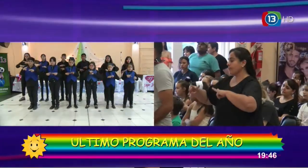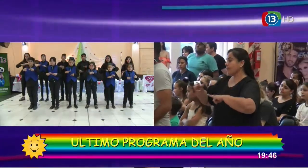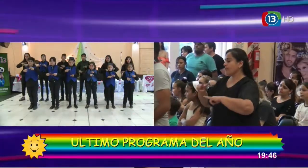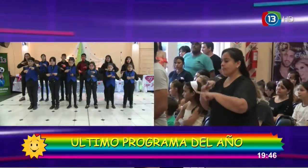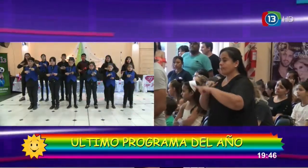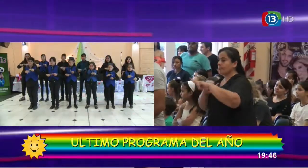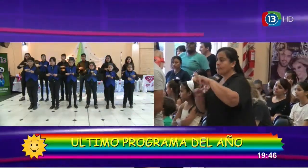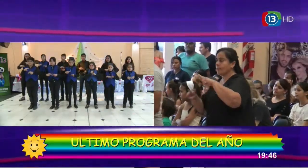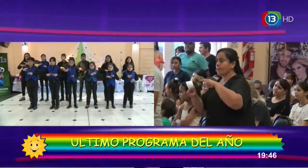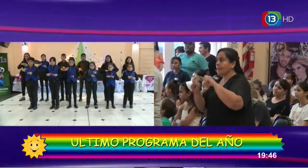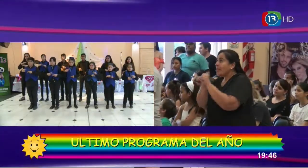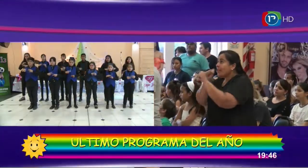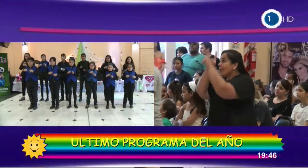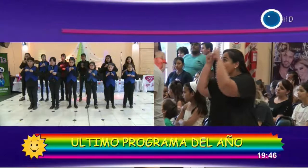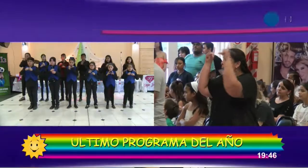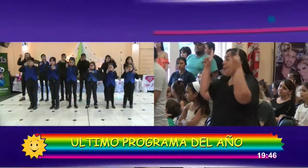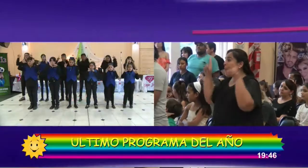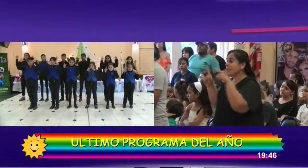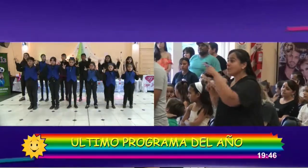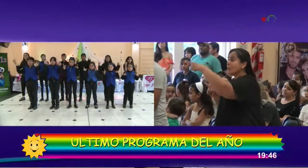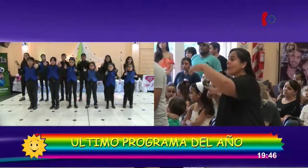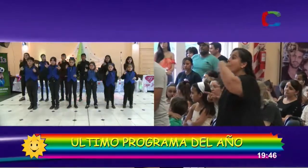y descubres descubres tu verdad